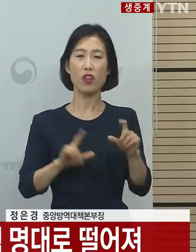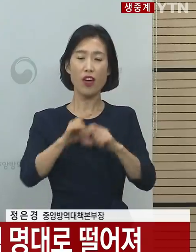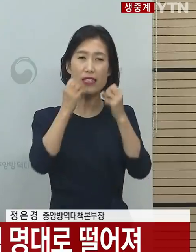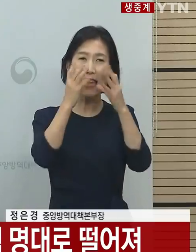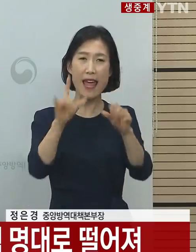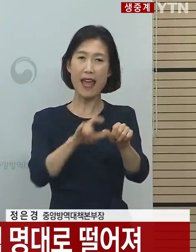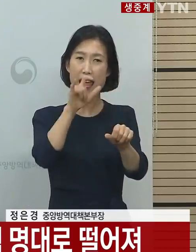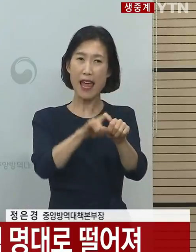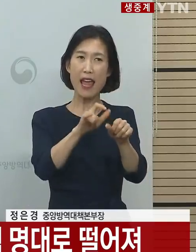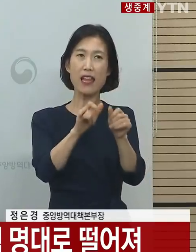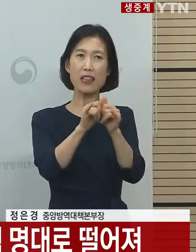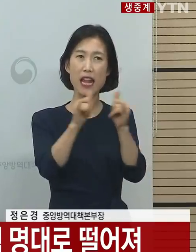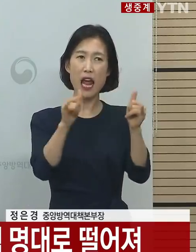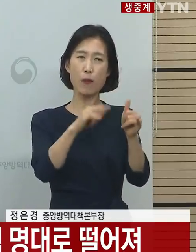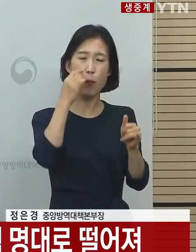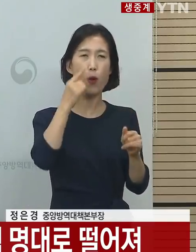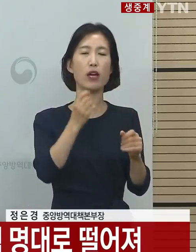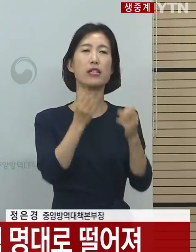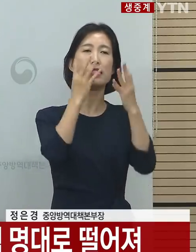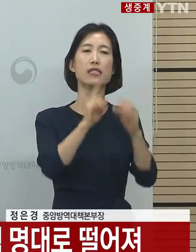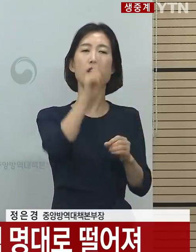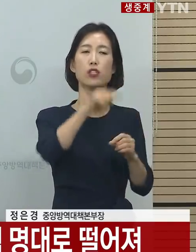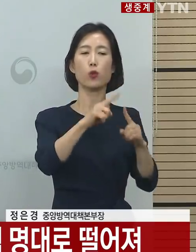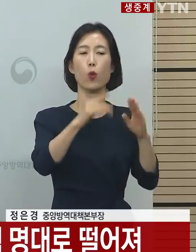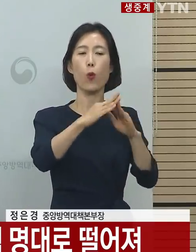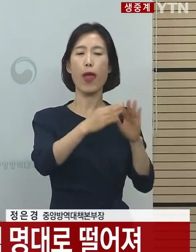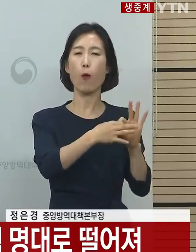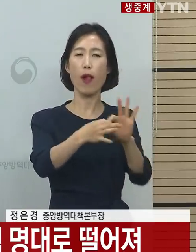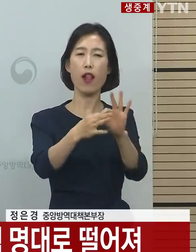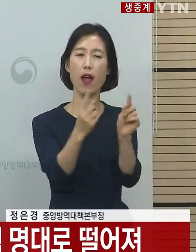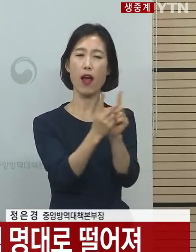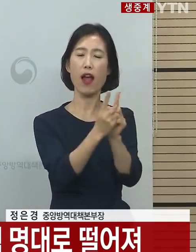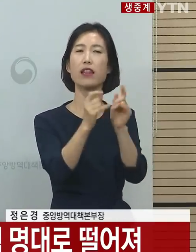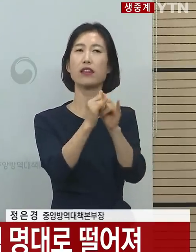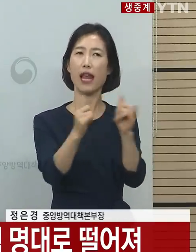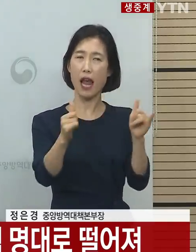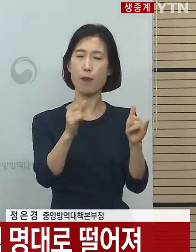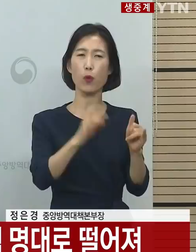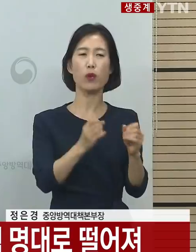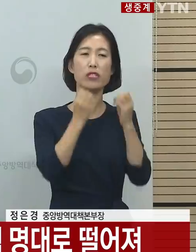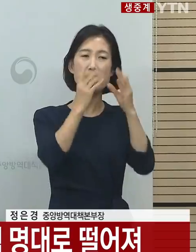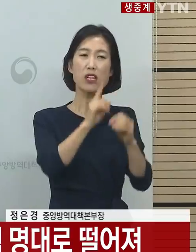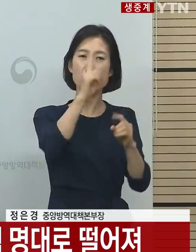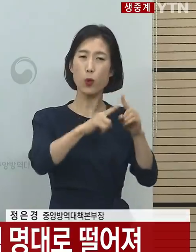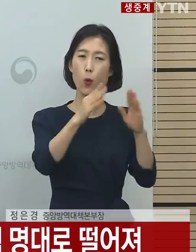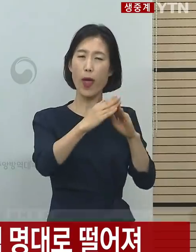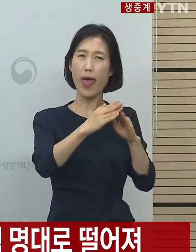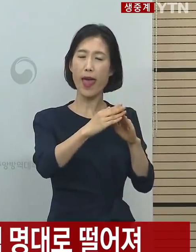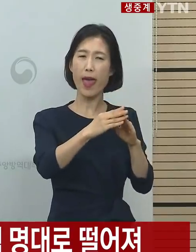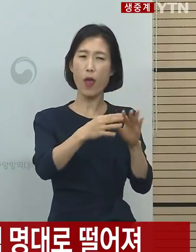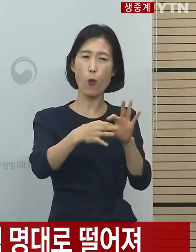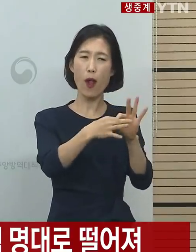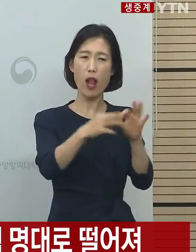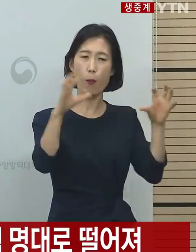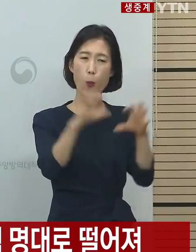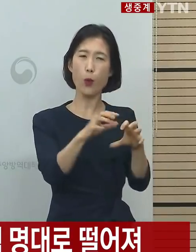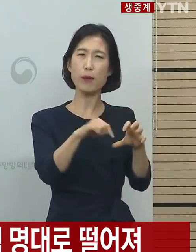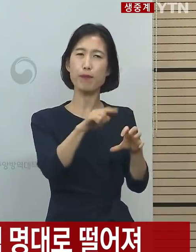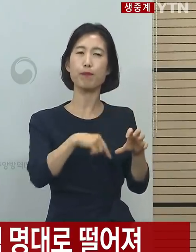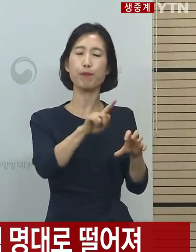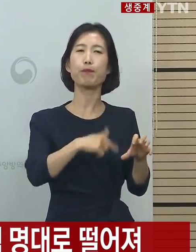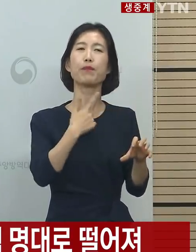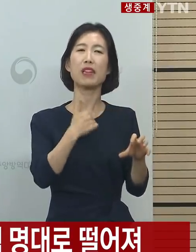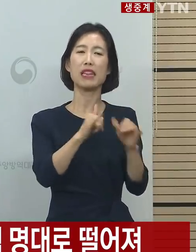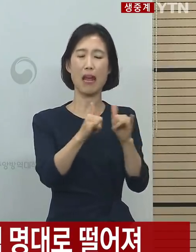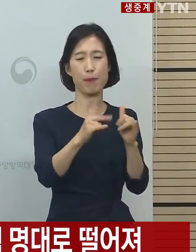환자분들은 신천지 교인과 접촉자, 그리고 신천지 교인과 관련된 집단 시설의 그